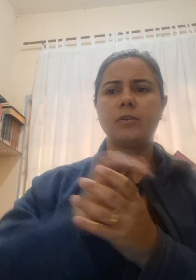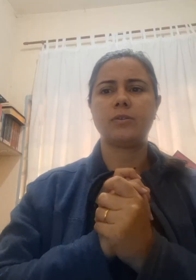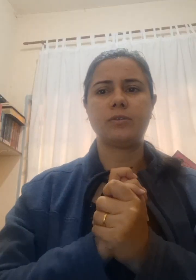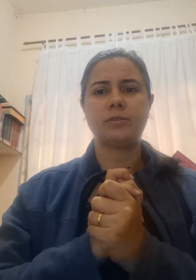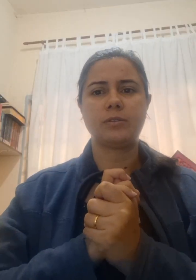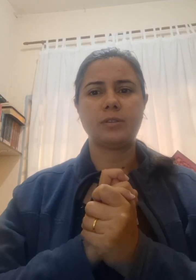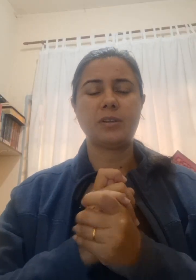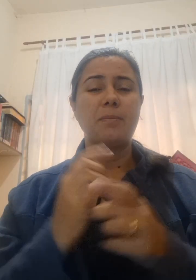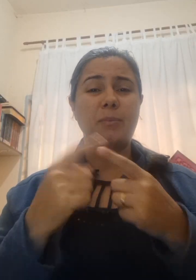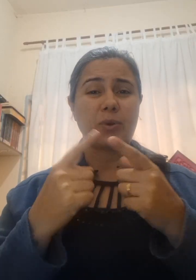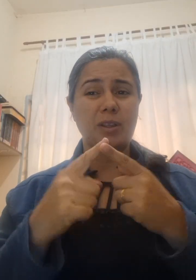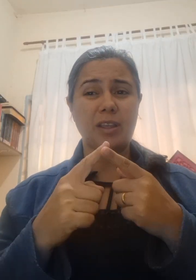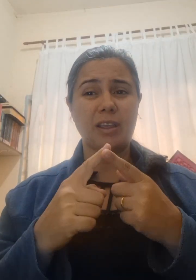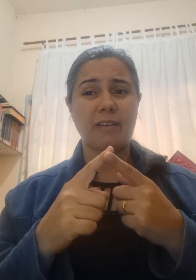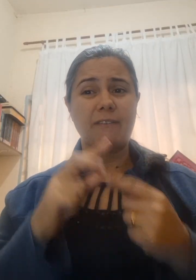Ele olha as pessoas,